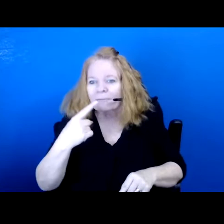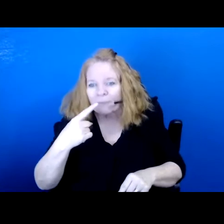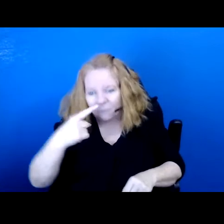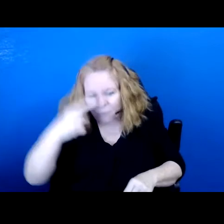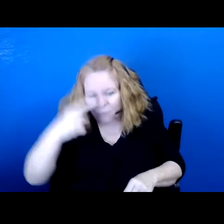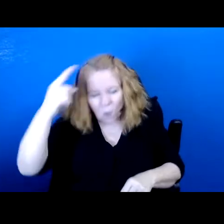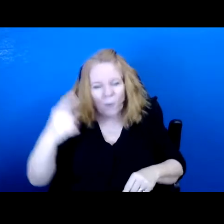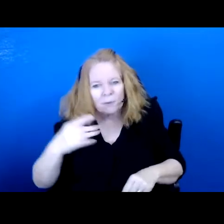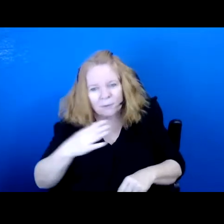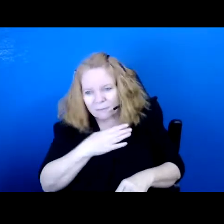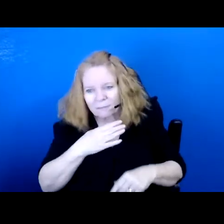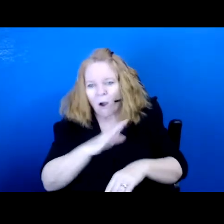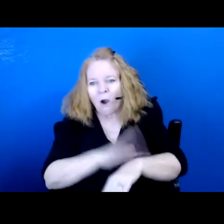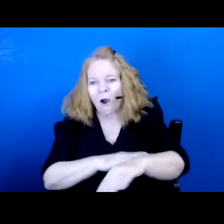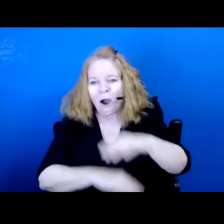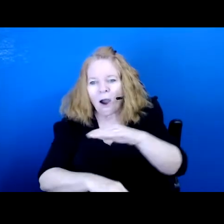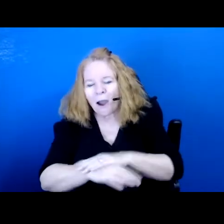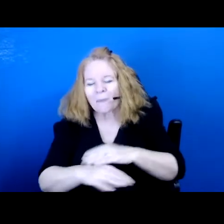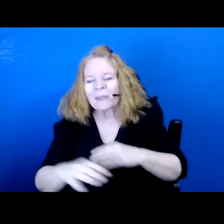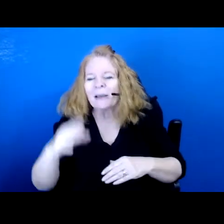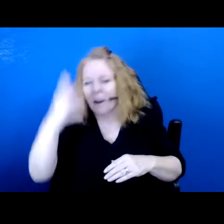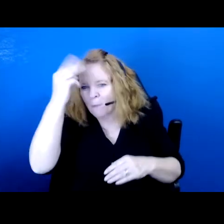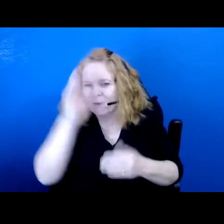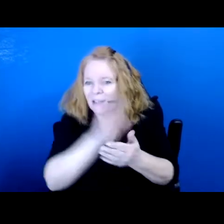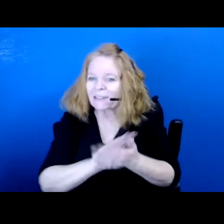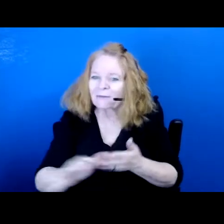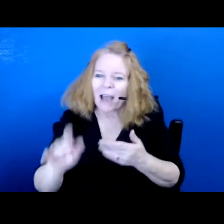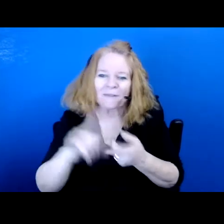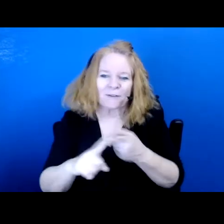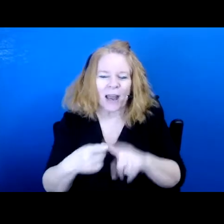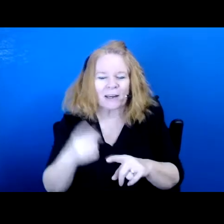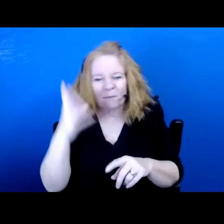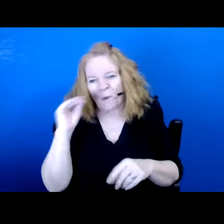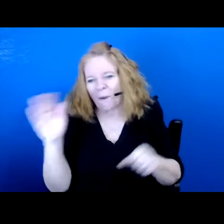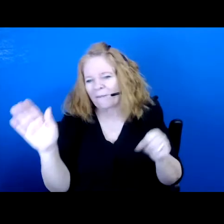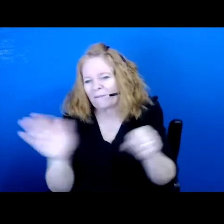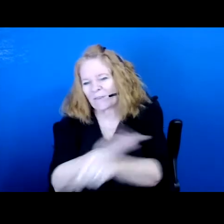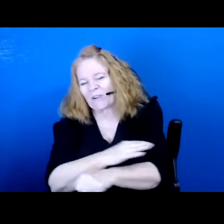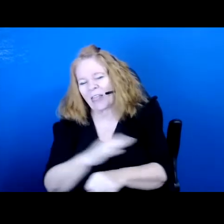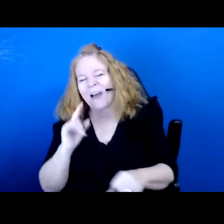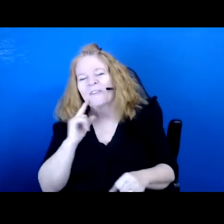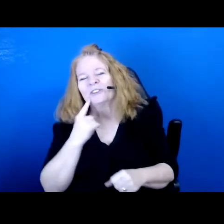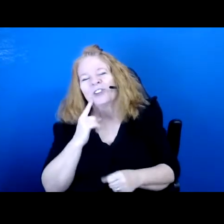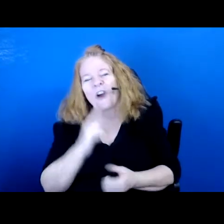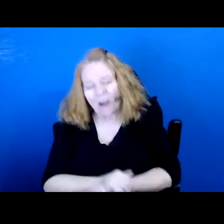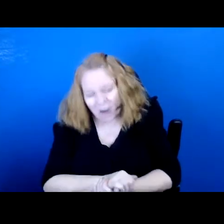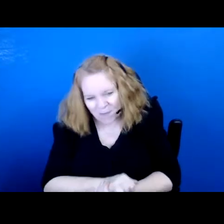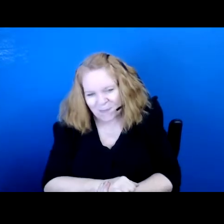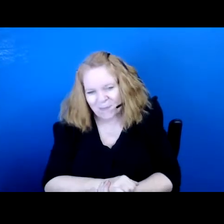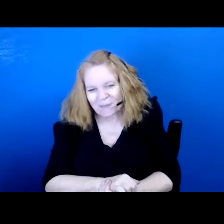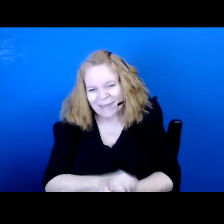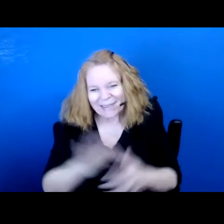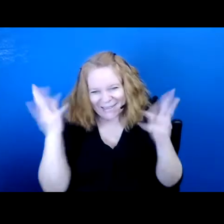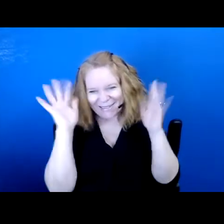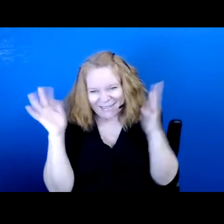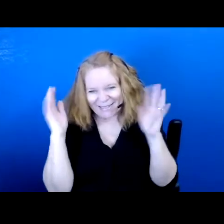nos ayudará a buscar sus ojos nariz boca y manos marvin es un